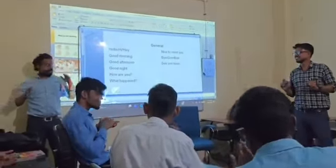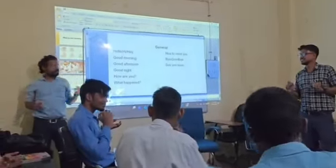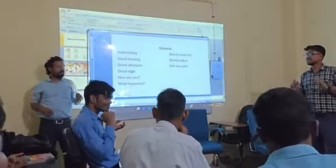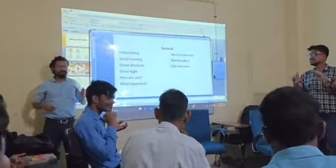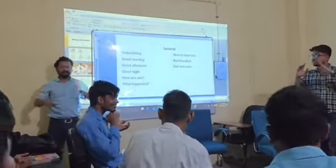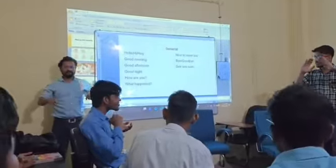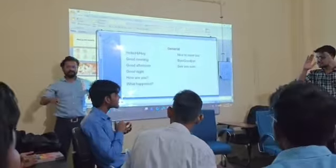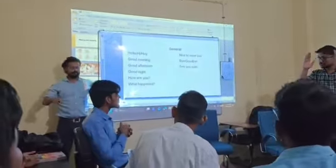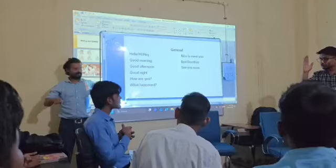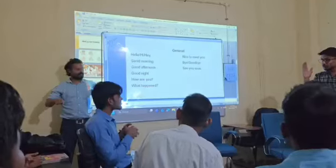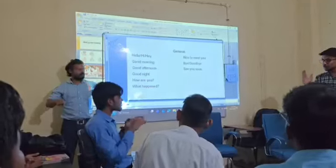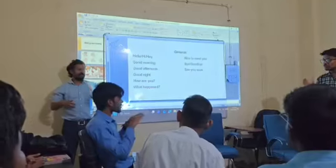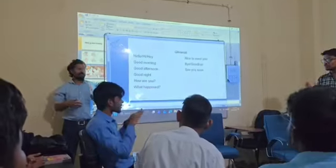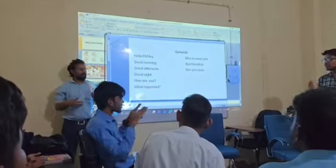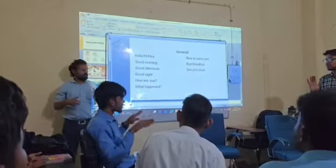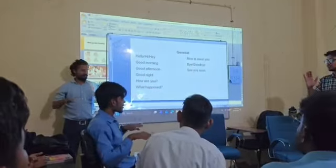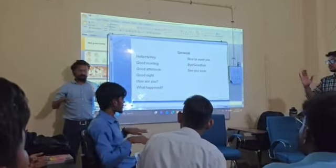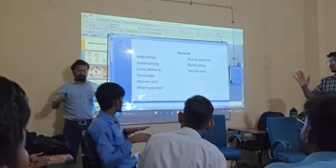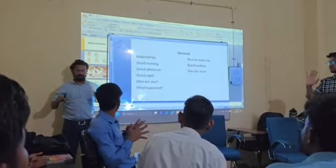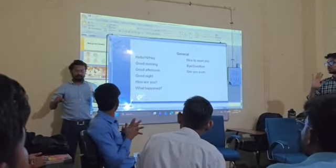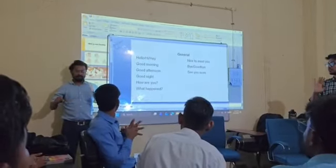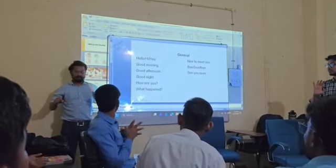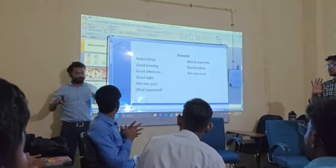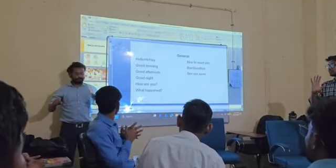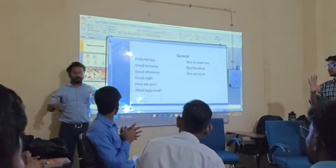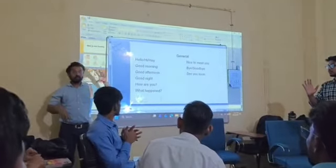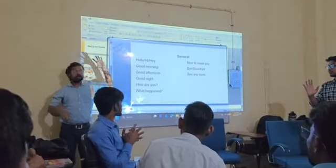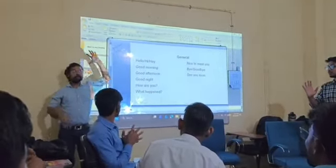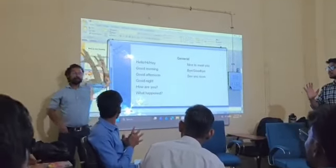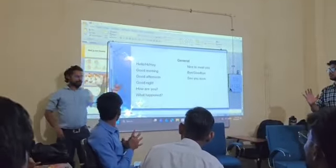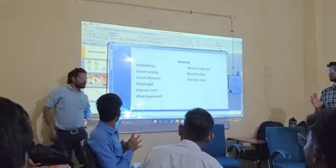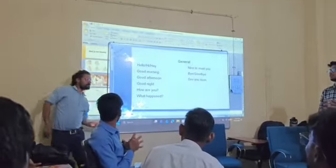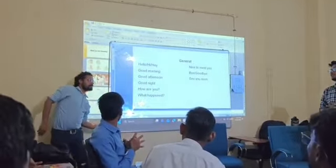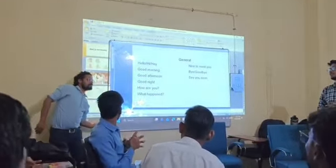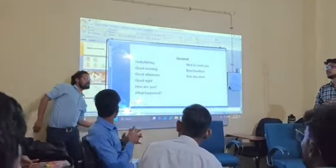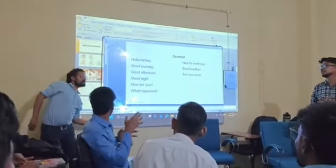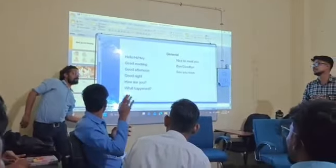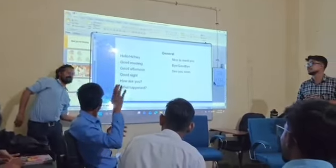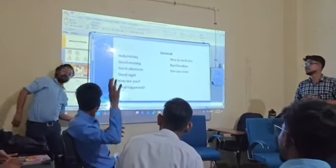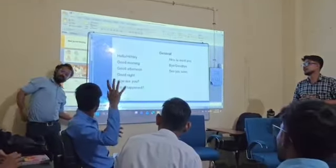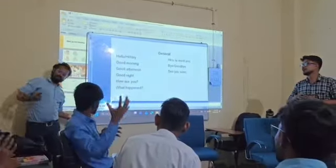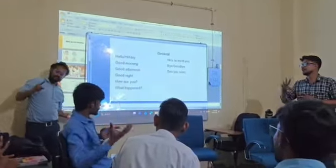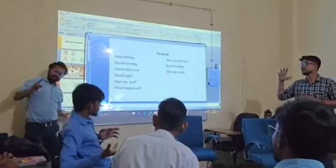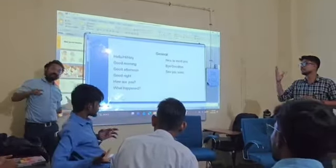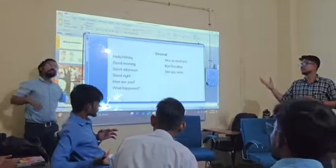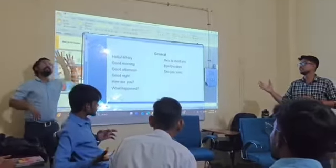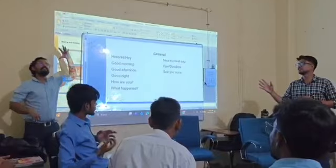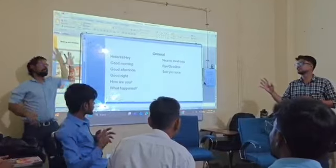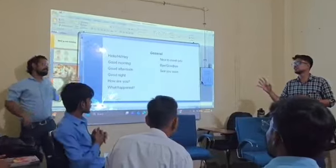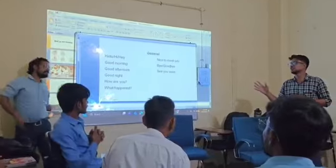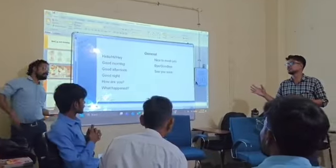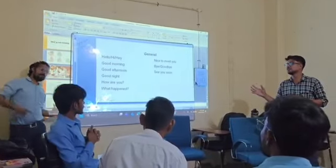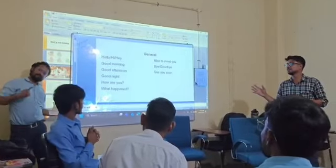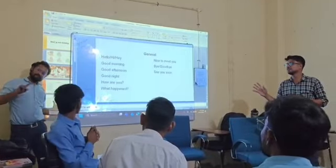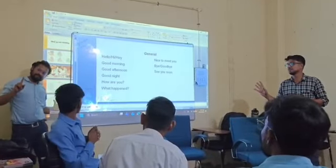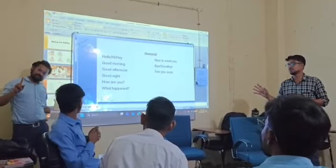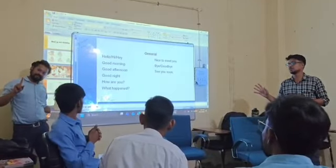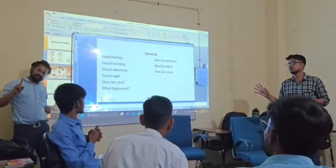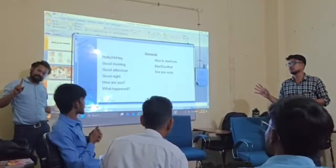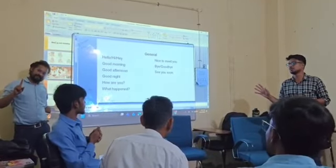ये इसीलिए ये पूरा साइन जो सर बता रहे हैं कि पूरे अपने स्पेस में किया जाता है। अब यहाँ पे कर देंगे तो उसका मीनिंग ही होगा ये